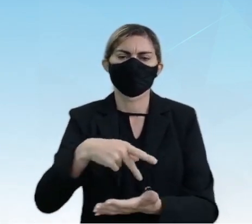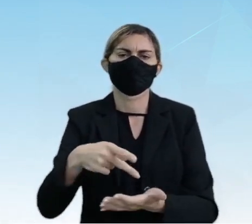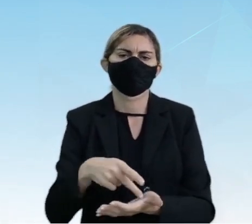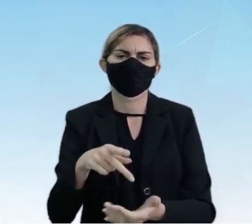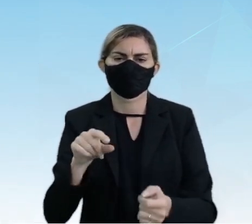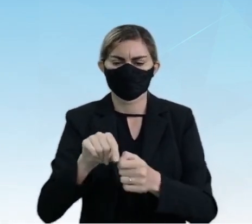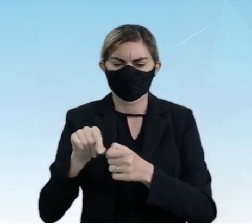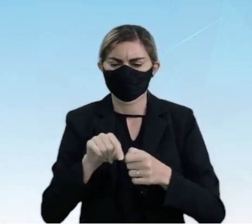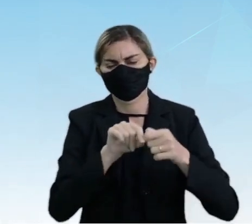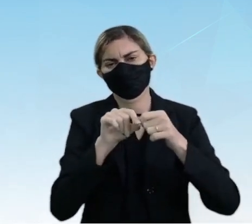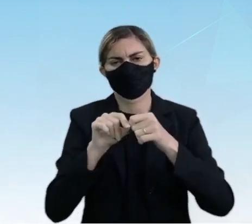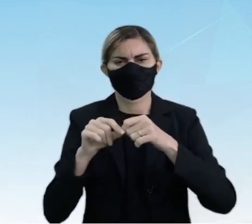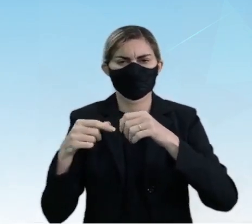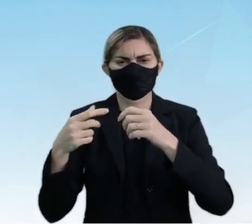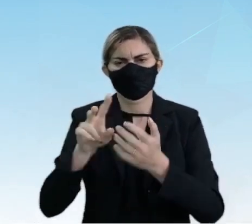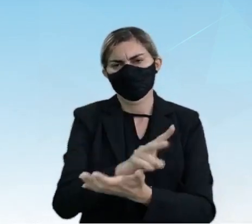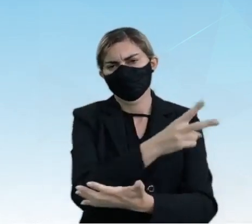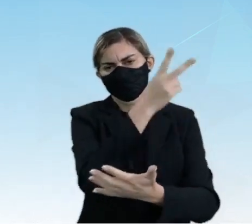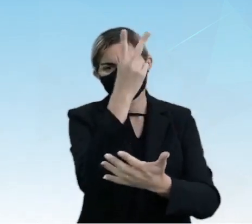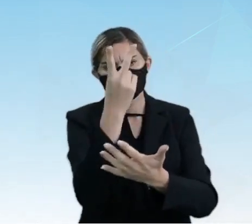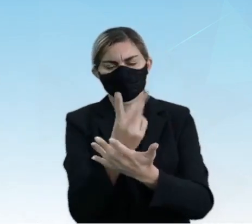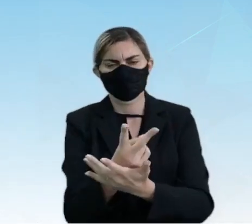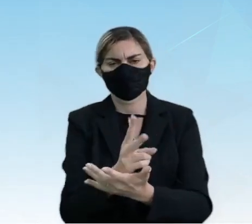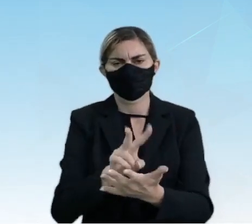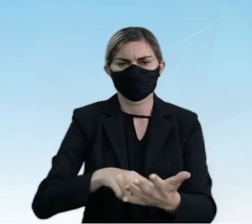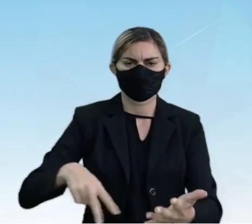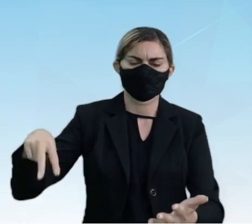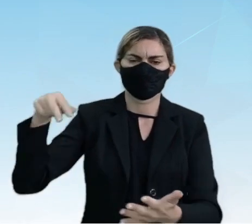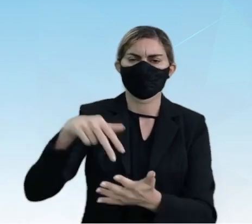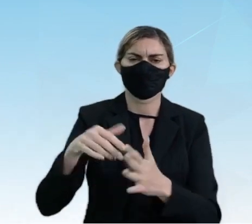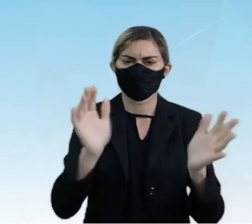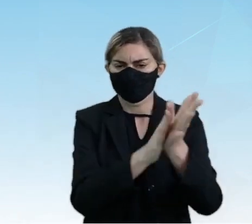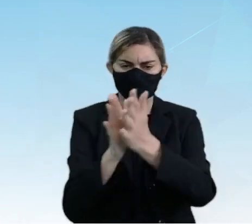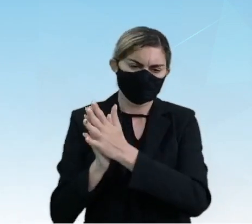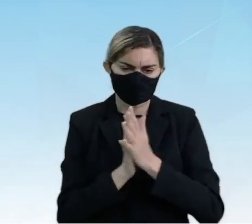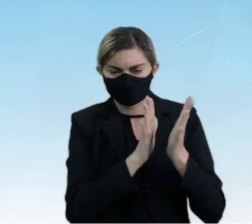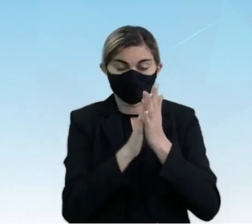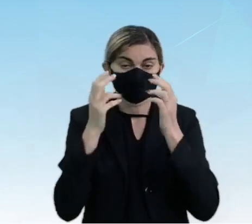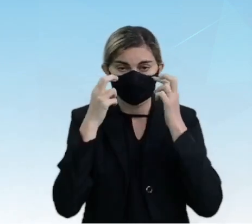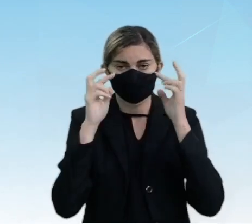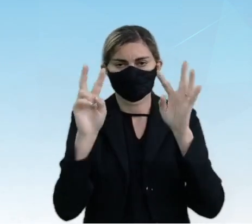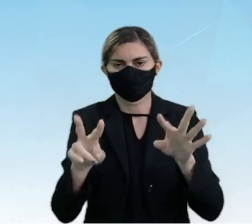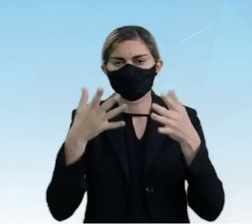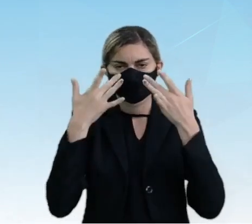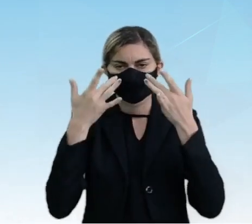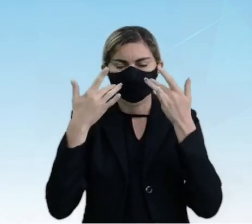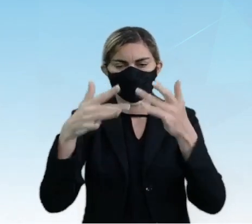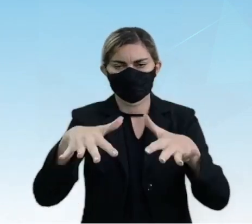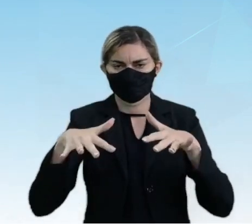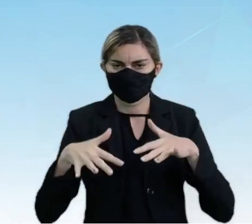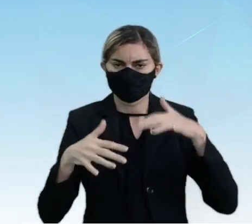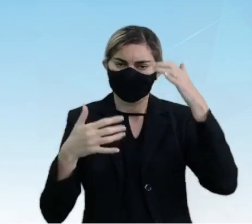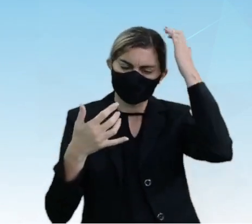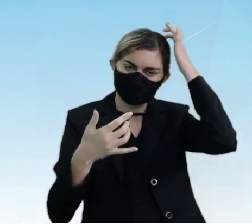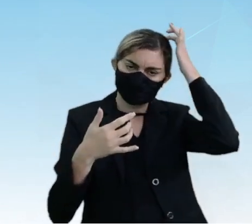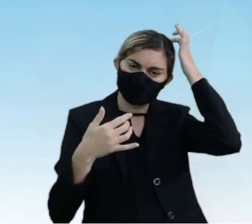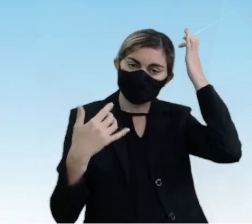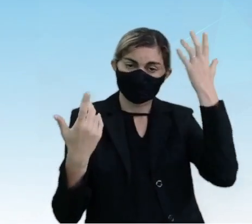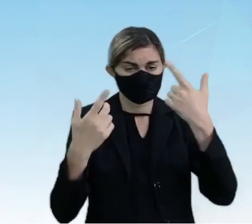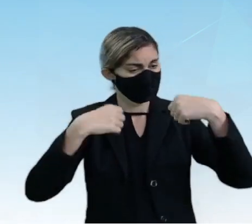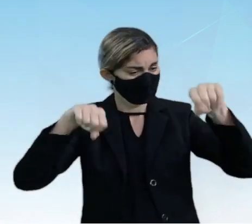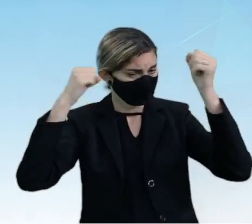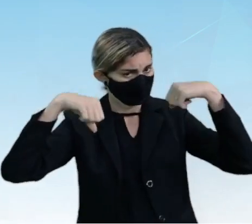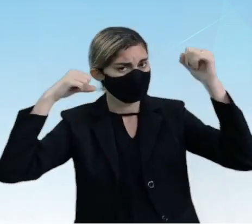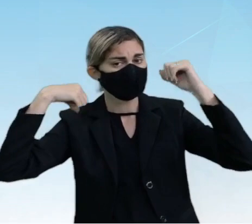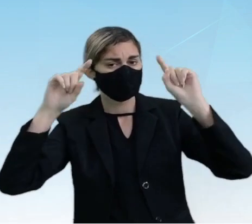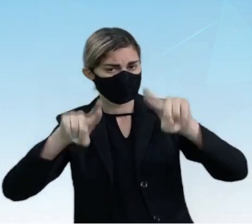estão fazendo lá as suas piruetas, os seus saltos e a gente lá aplaudindo e vendo todo aquele espetáculo, tá? Então, ela é uma forma de exercício